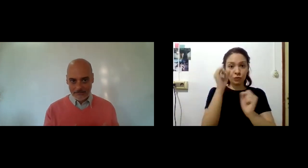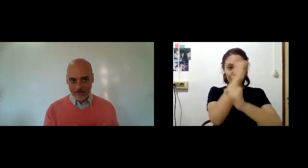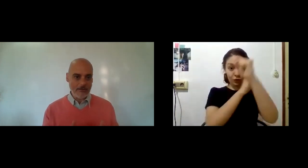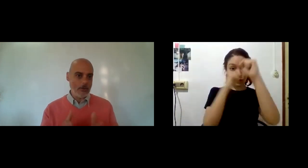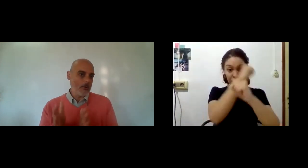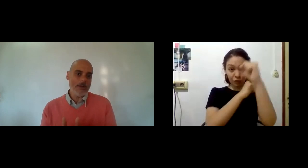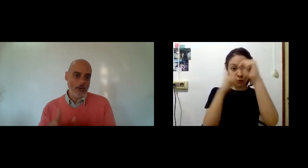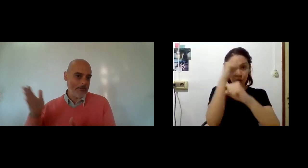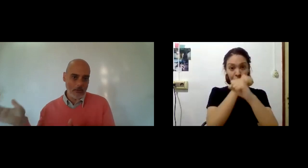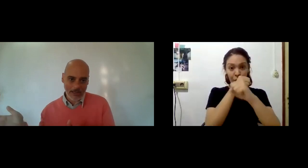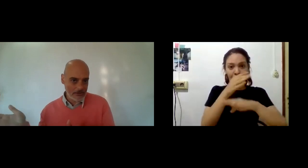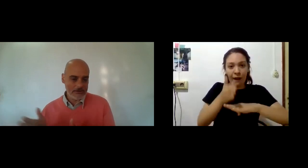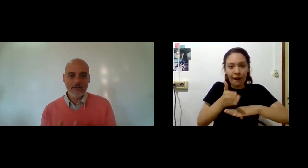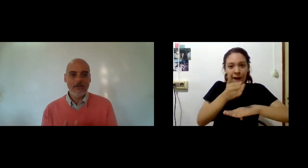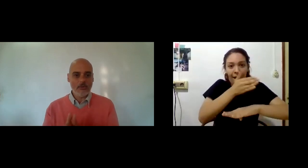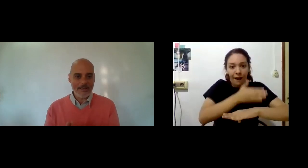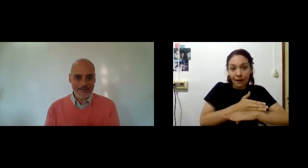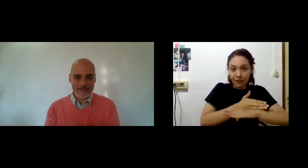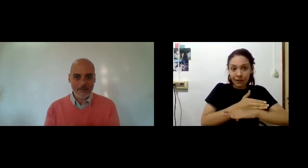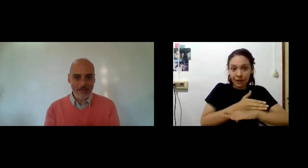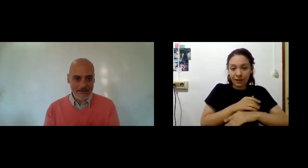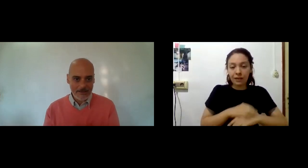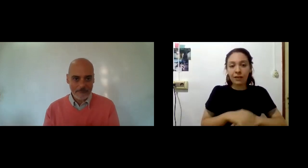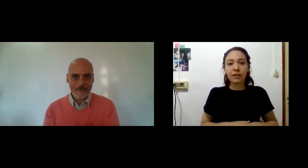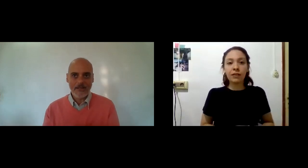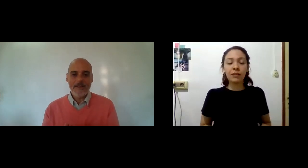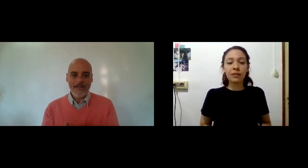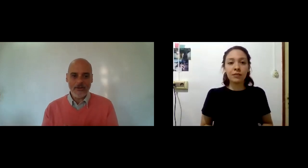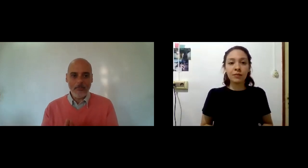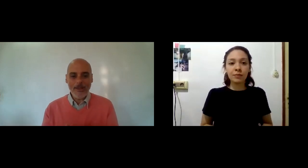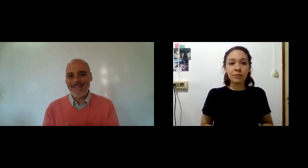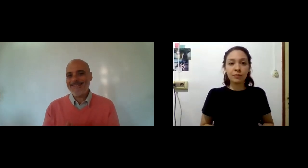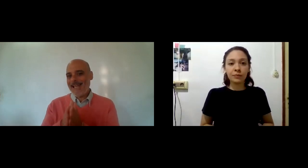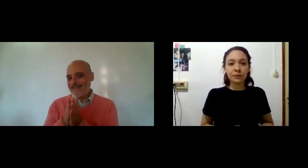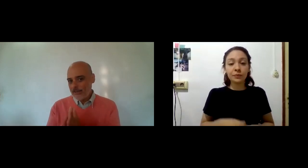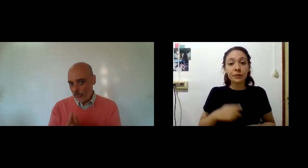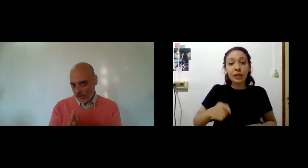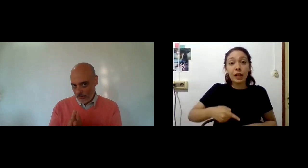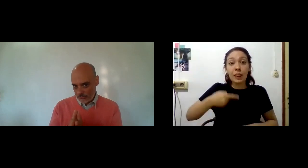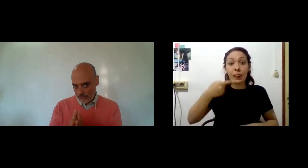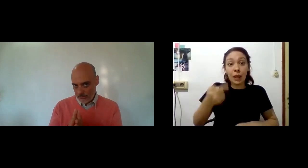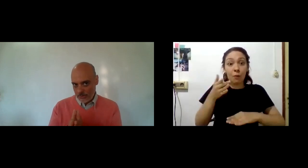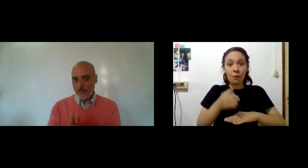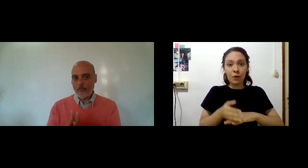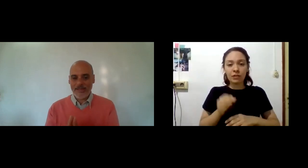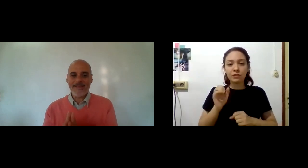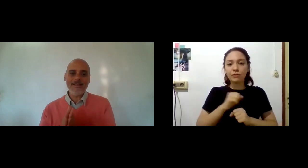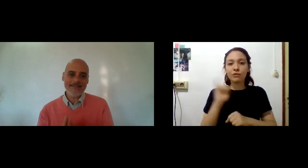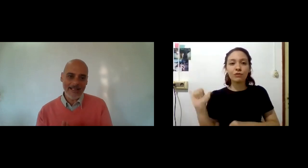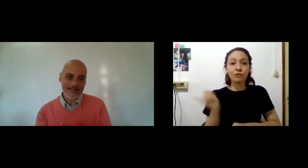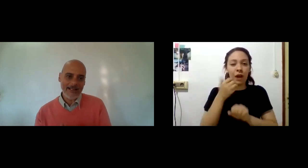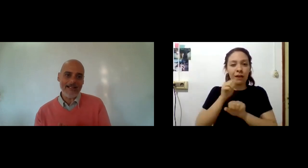intermedia, así como procurador para abogado, una carrera intermedia. Entonces, después que tenés ya el título,